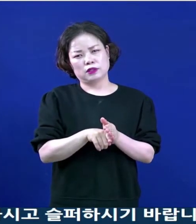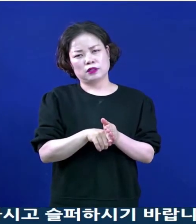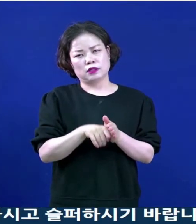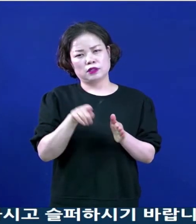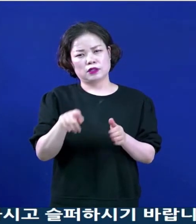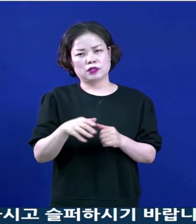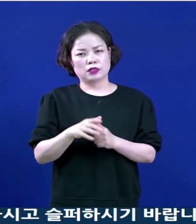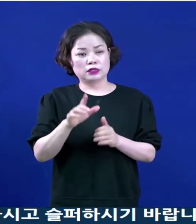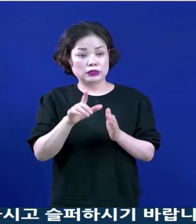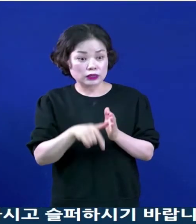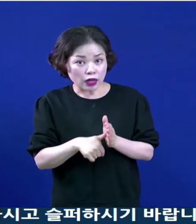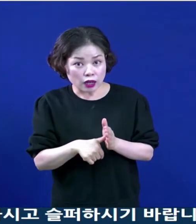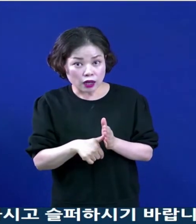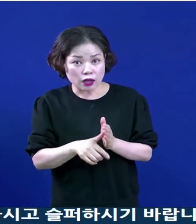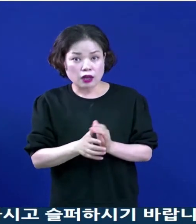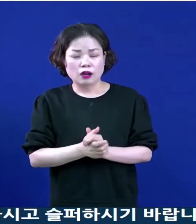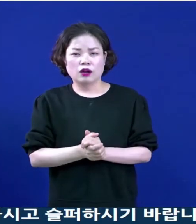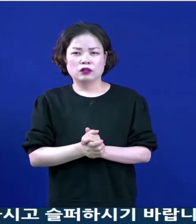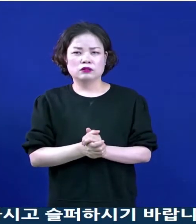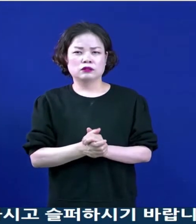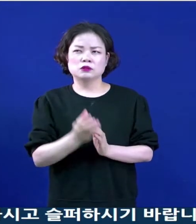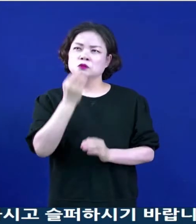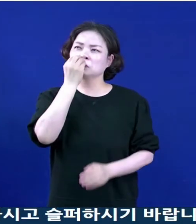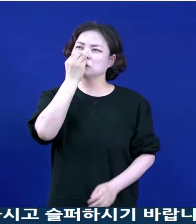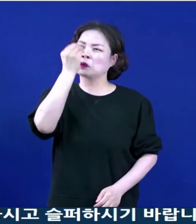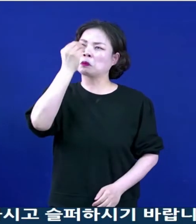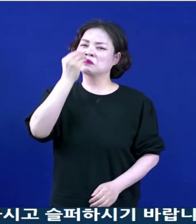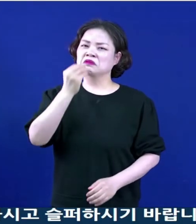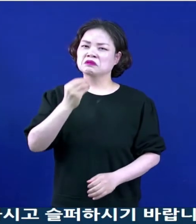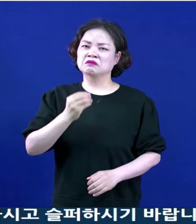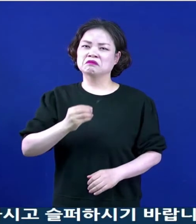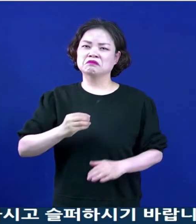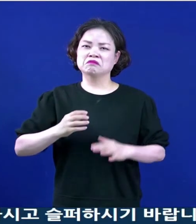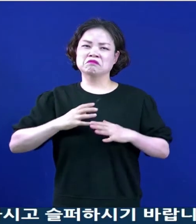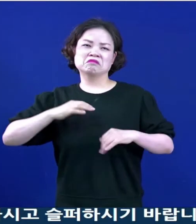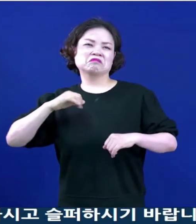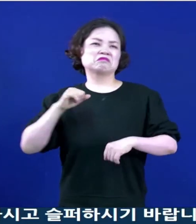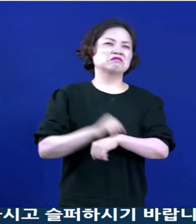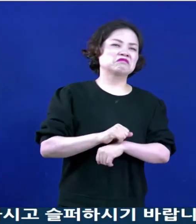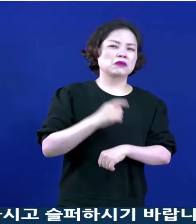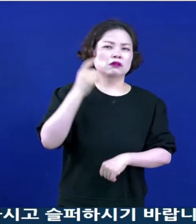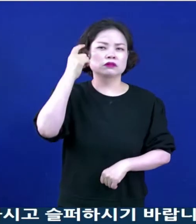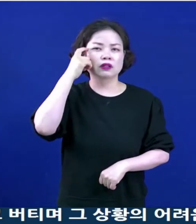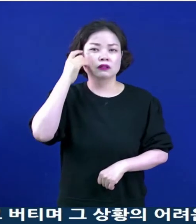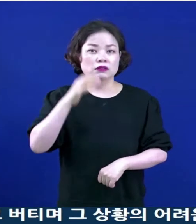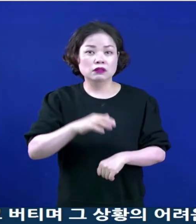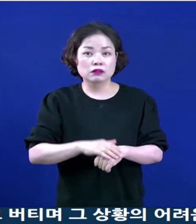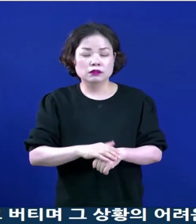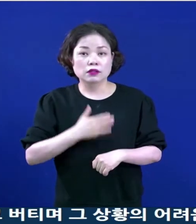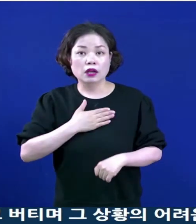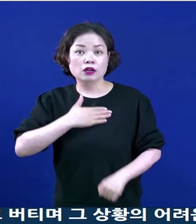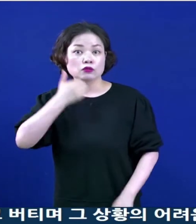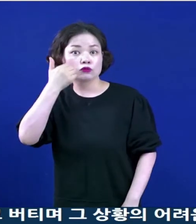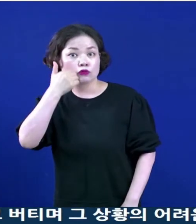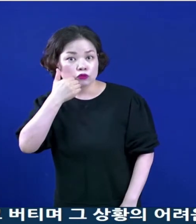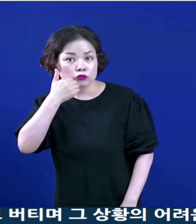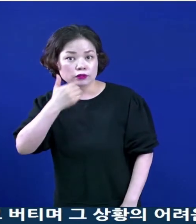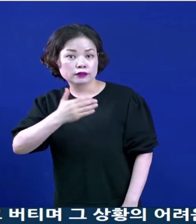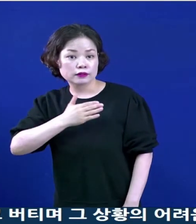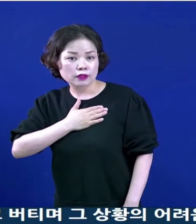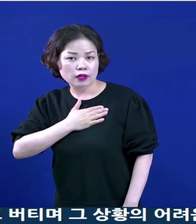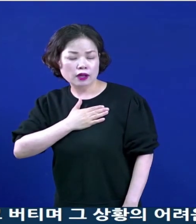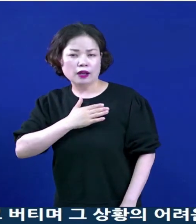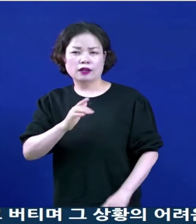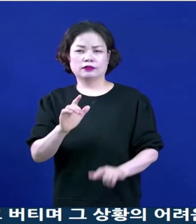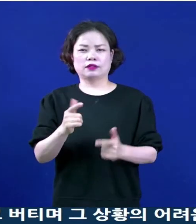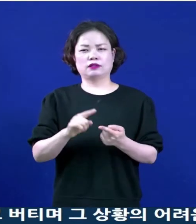이 시간들이야말로 교만하고 잘난치 않은 우리가 내가 누구인지, 내가 하나님이 아니라고